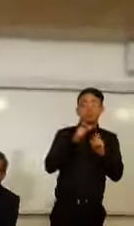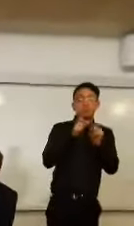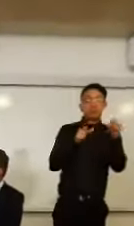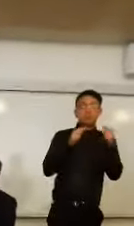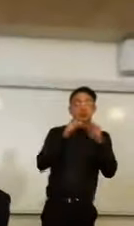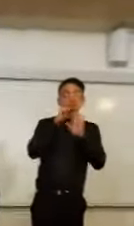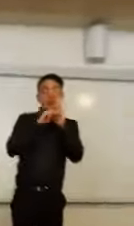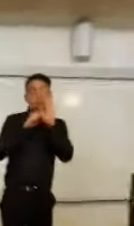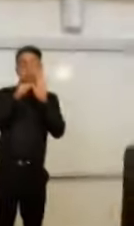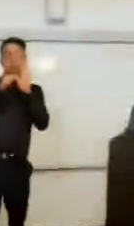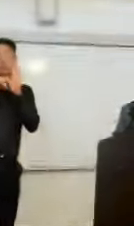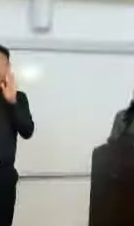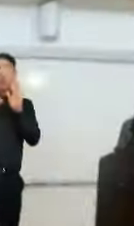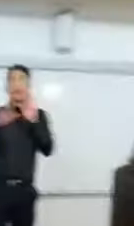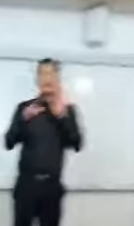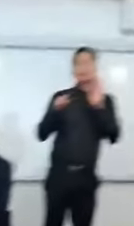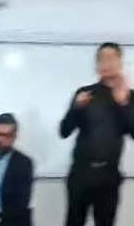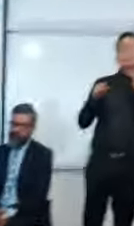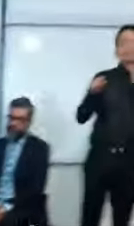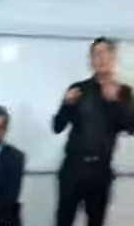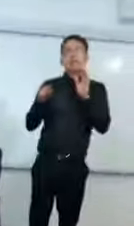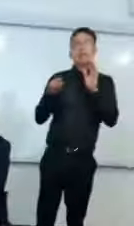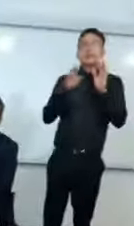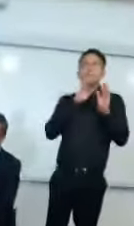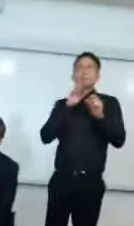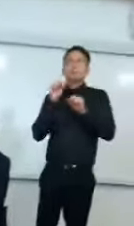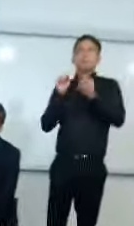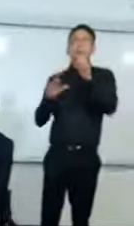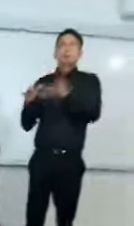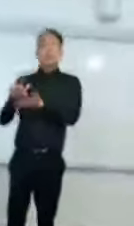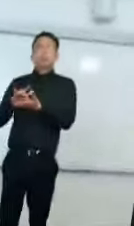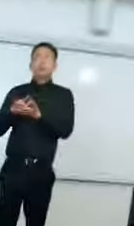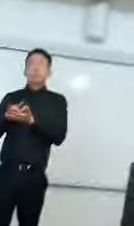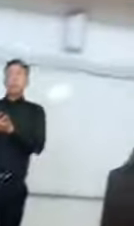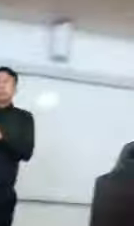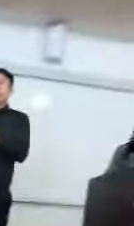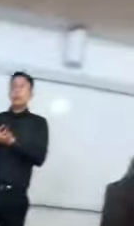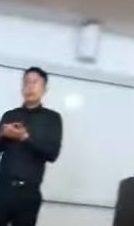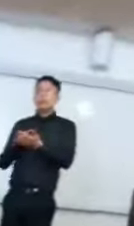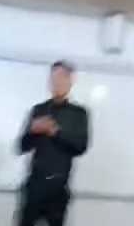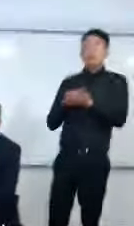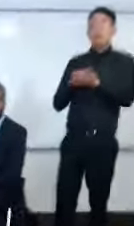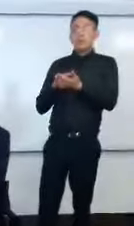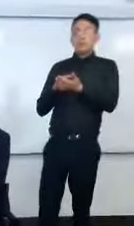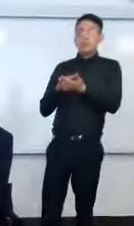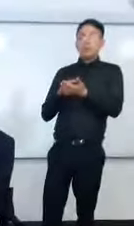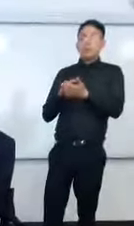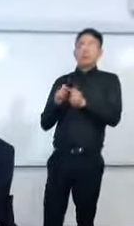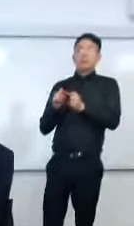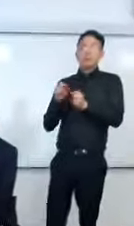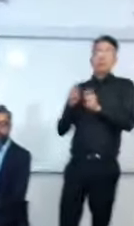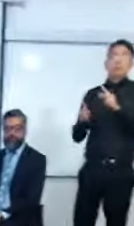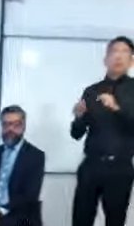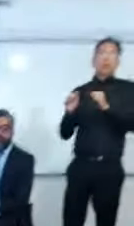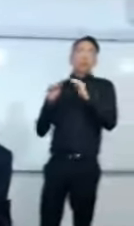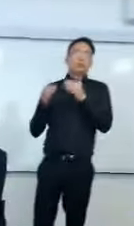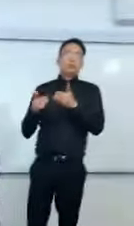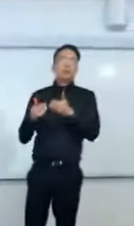esas acciones. Entonces, esto, el hecho de poder haber, y a buena hora